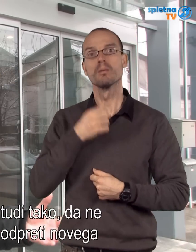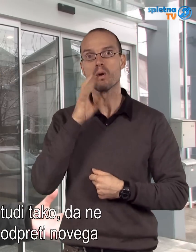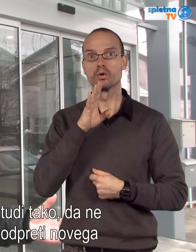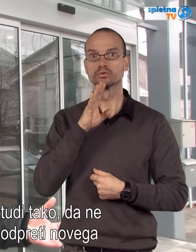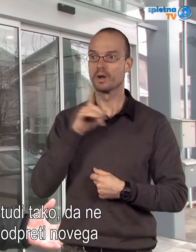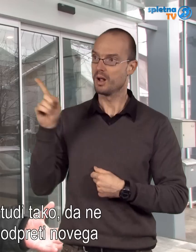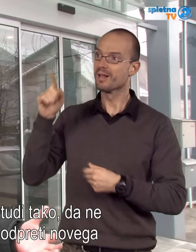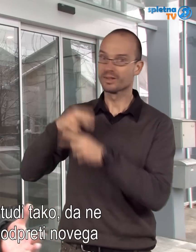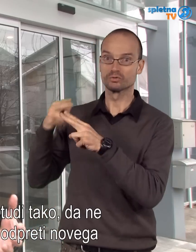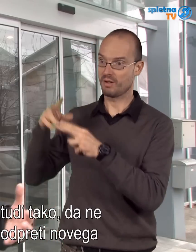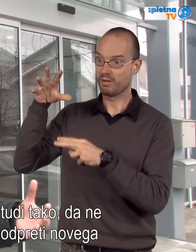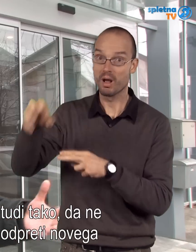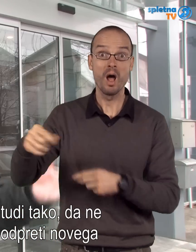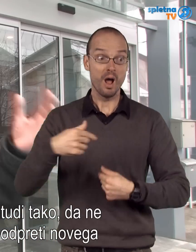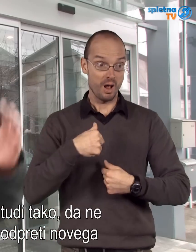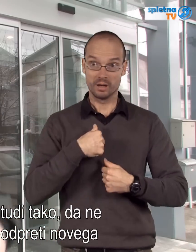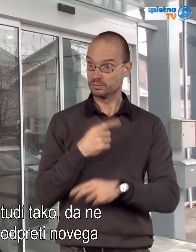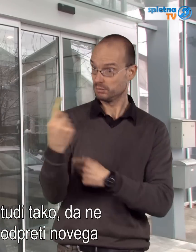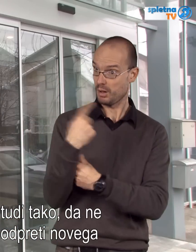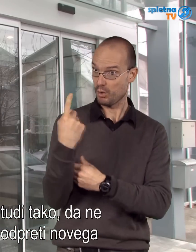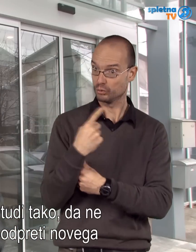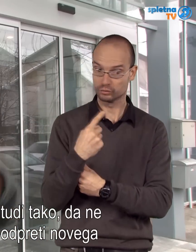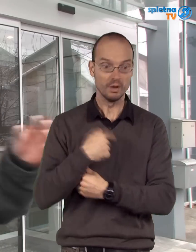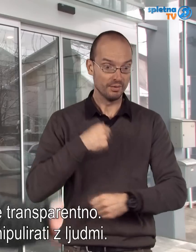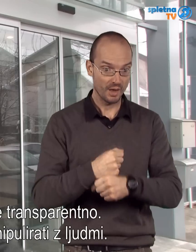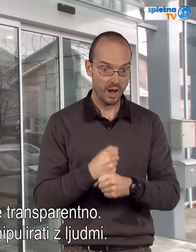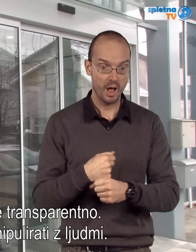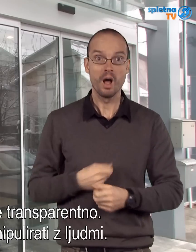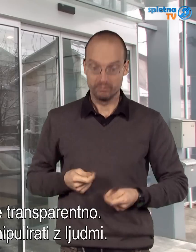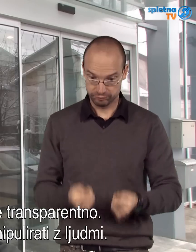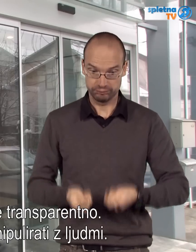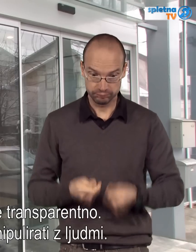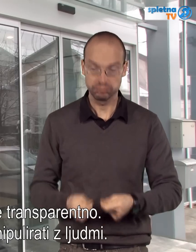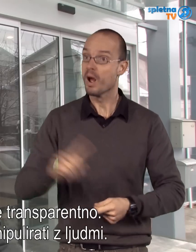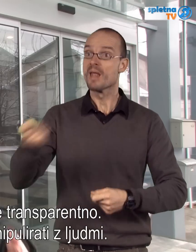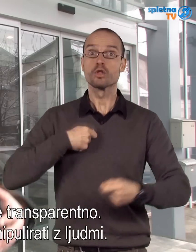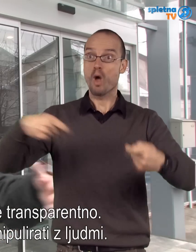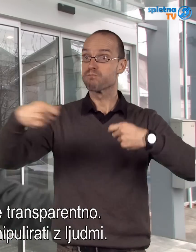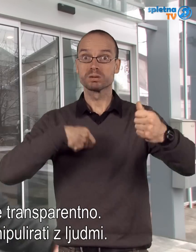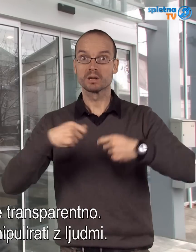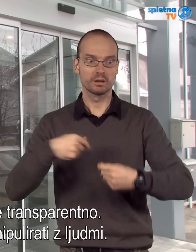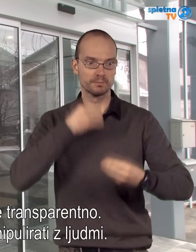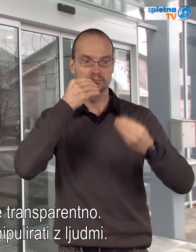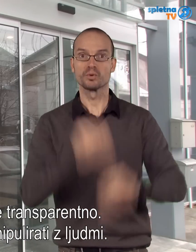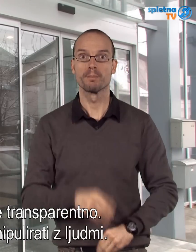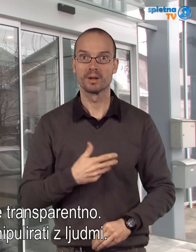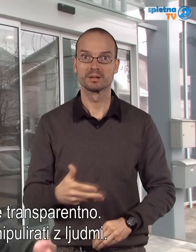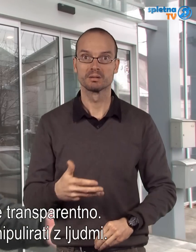gat, tako da ne more spet zapirati firm, pa ponovno jih odpirati na nekih drugih koncih in na ta